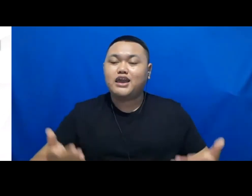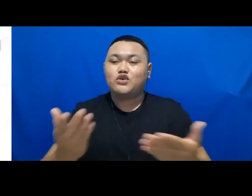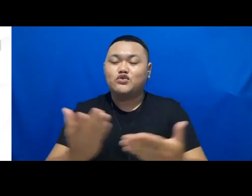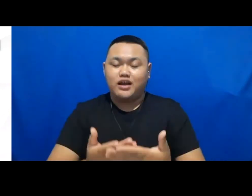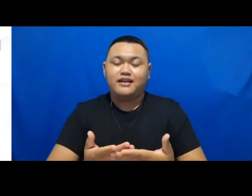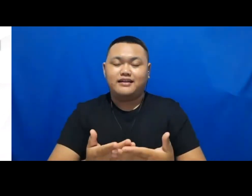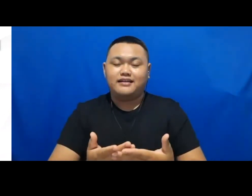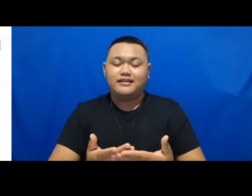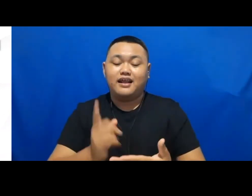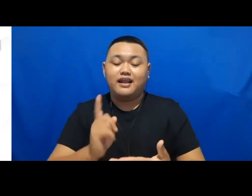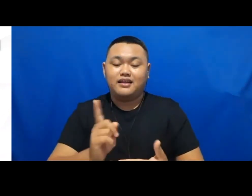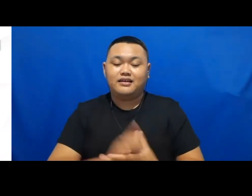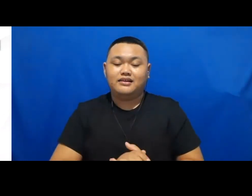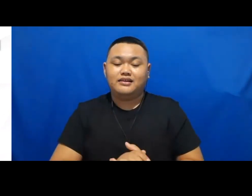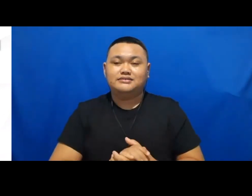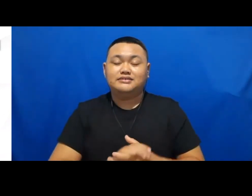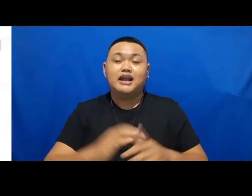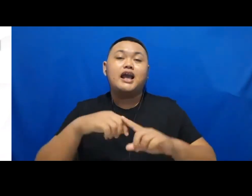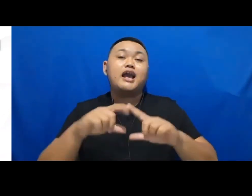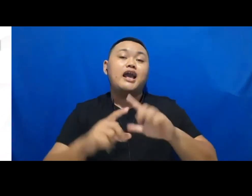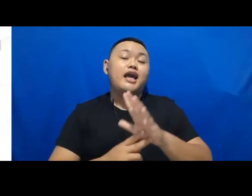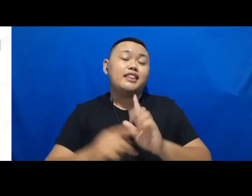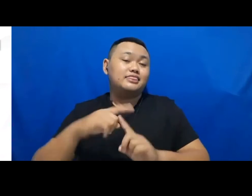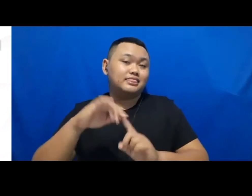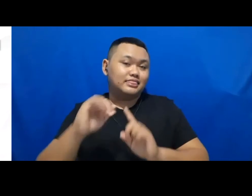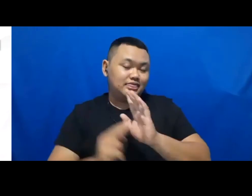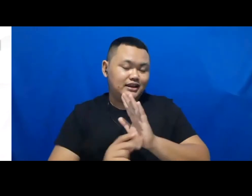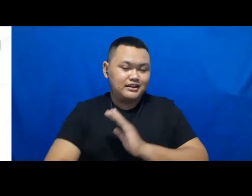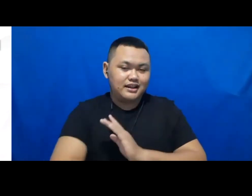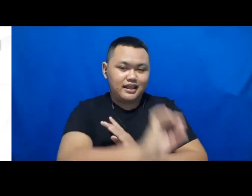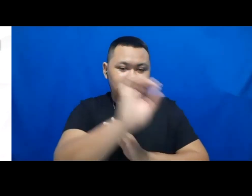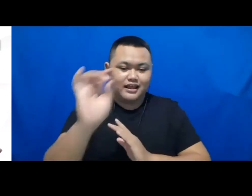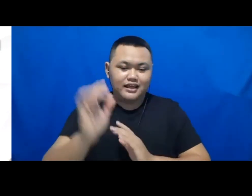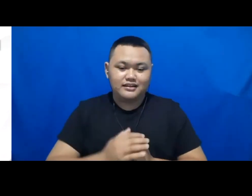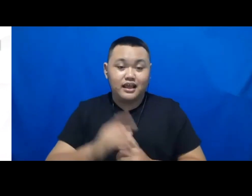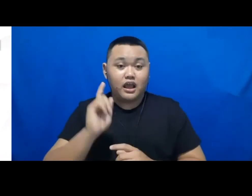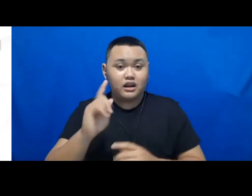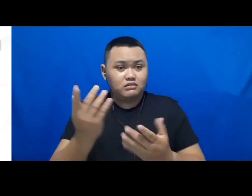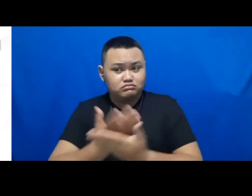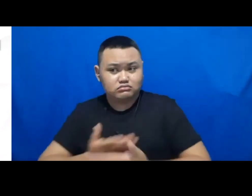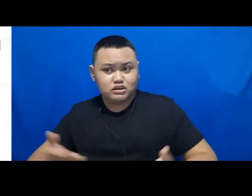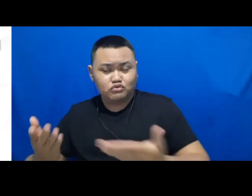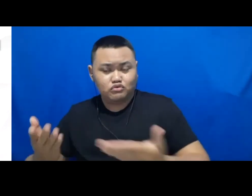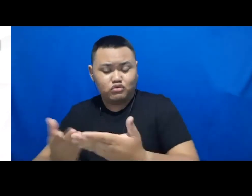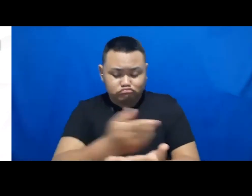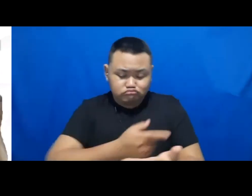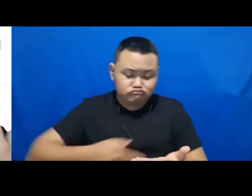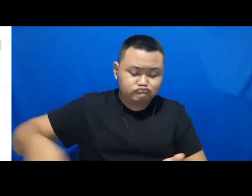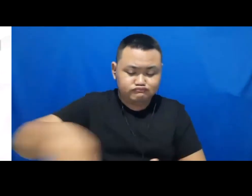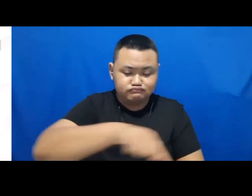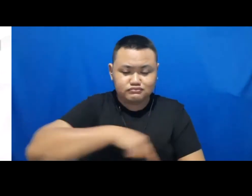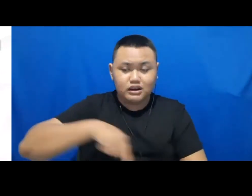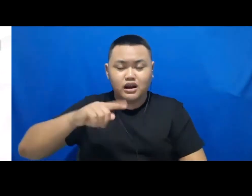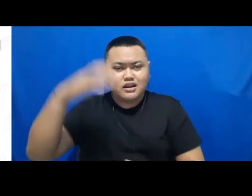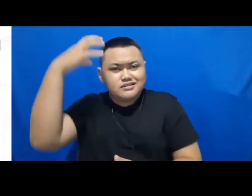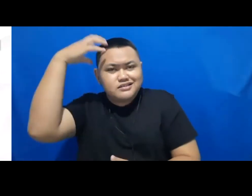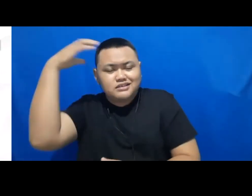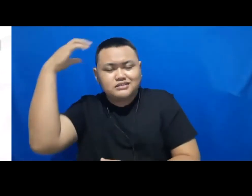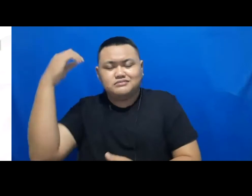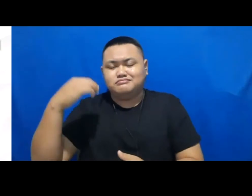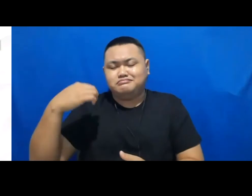membangun musola di lantai 2 yang nantinya khusus digunakan untuk anak wanita. Karena setelah saya perhatikan, jadi anak